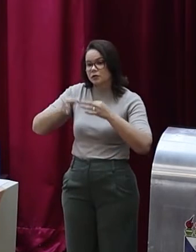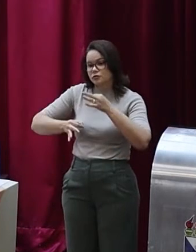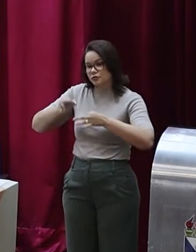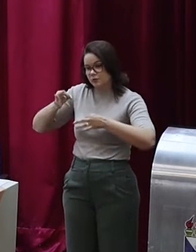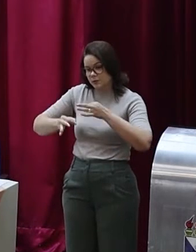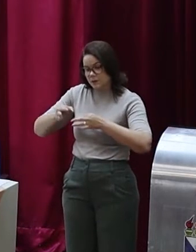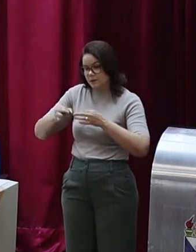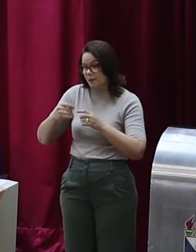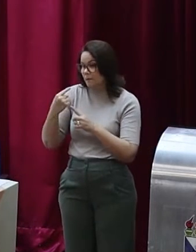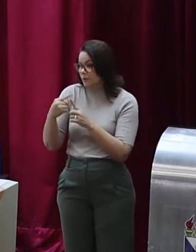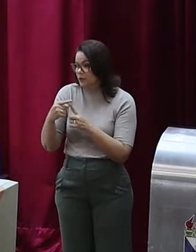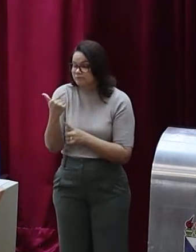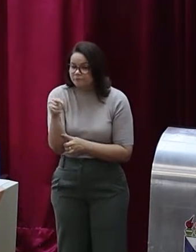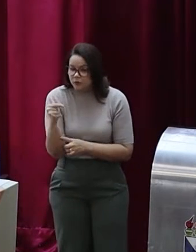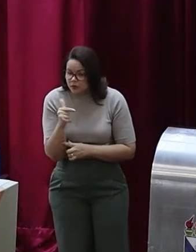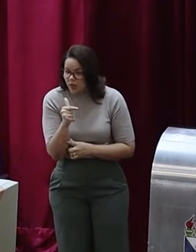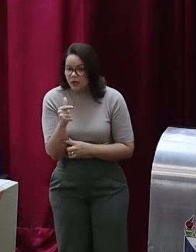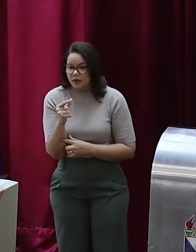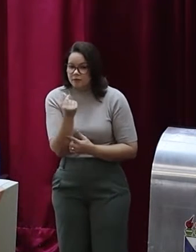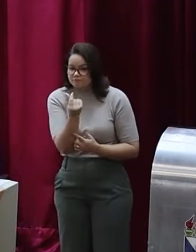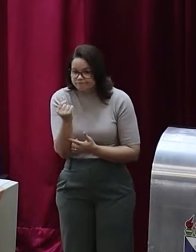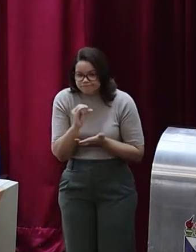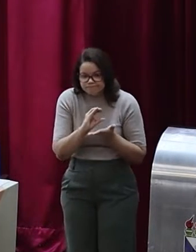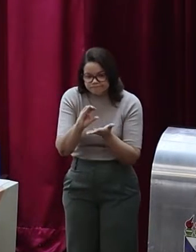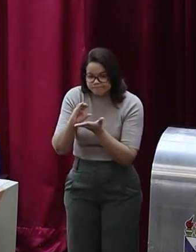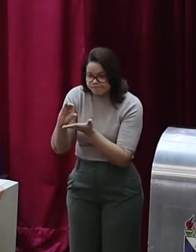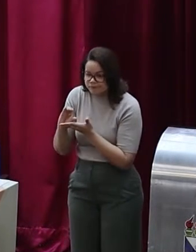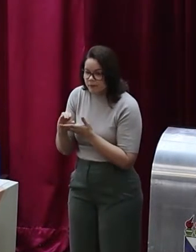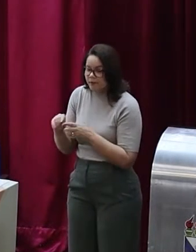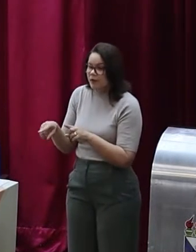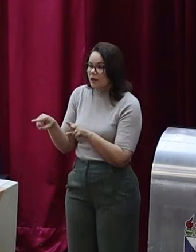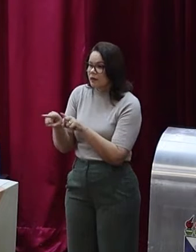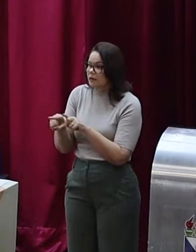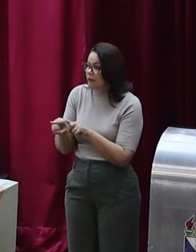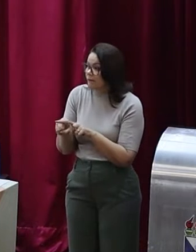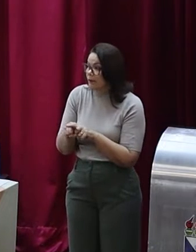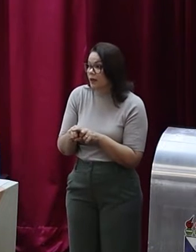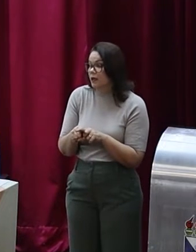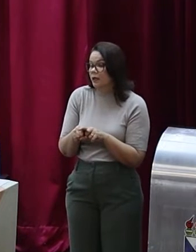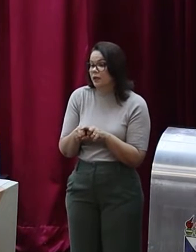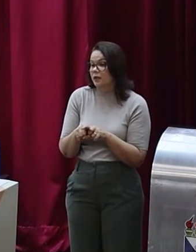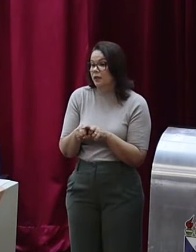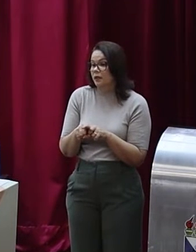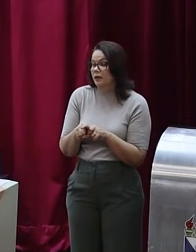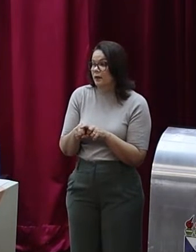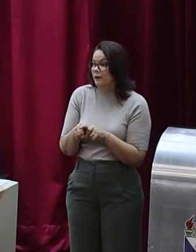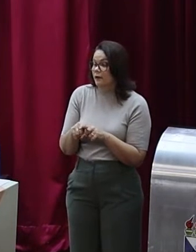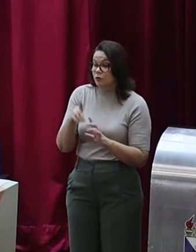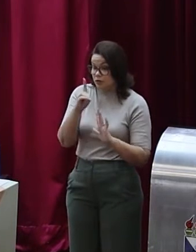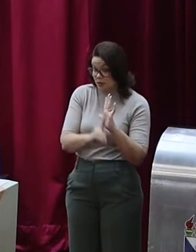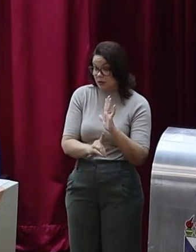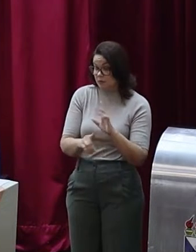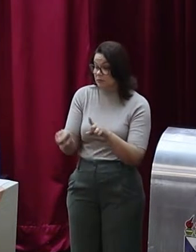que não têm acesso aos bens materiais e aos direitos, e elas são minorias que não têm acesso aos bens materiais e direitos,